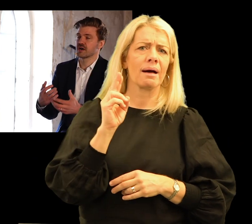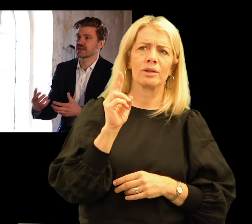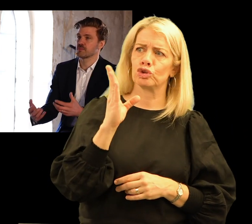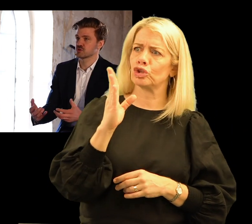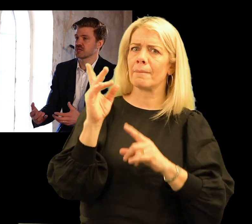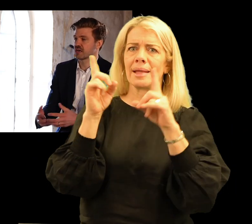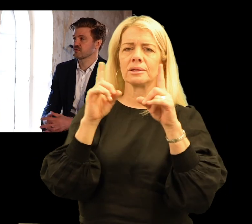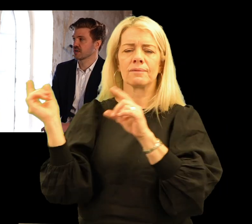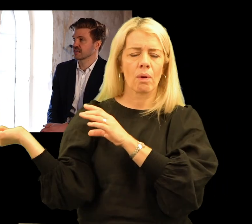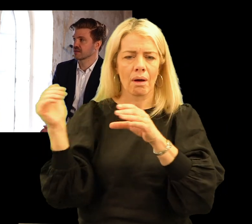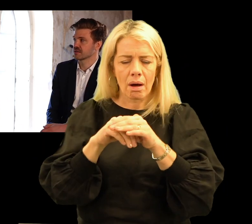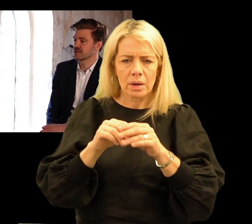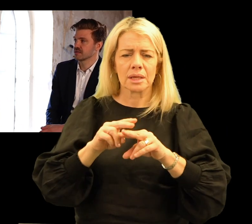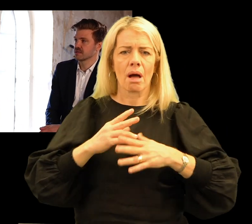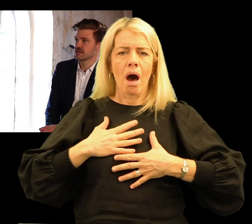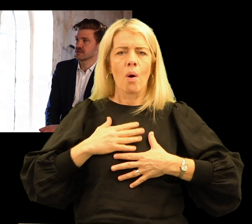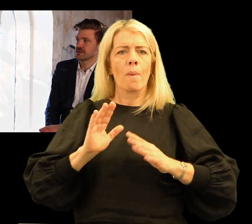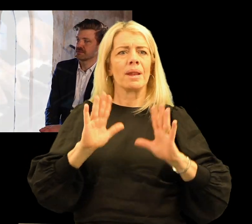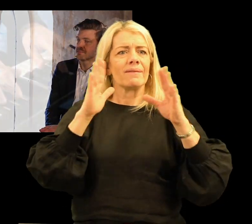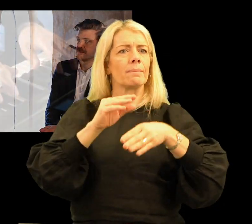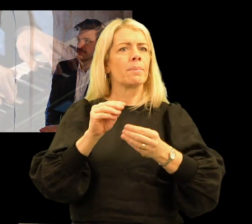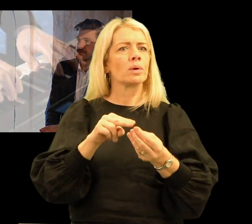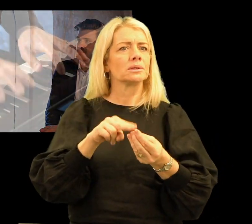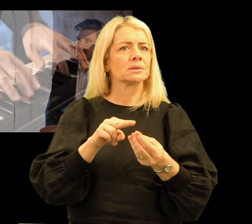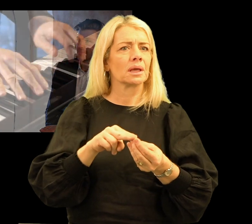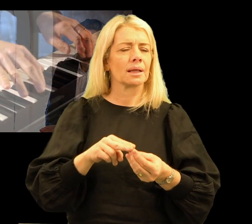till och göra den där påskerfarenheten.